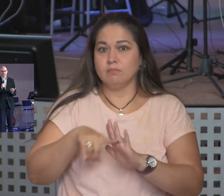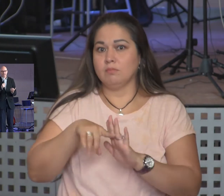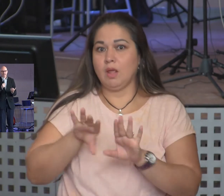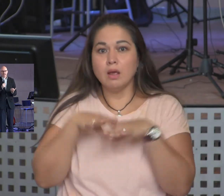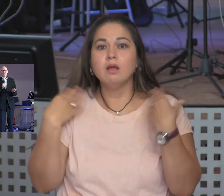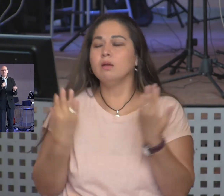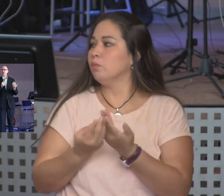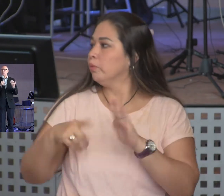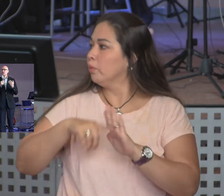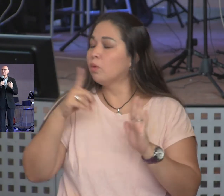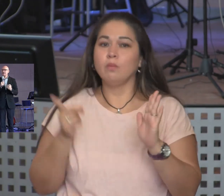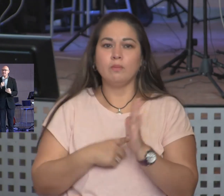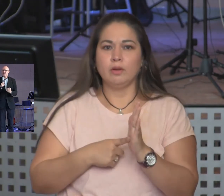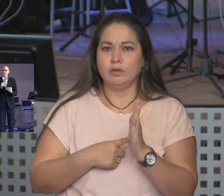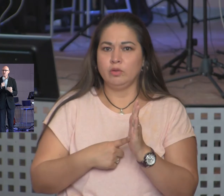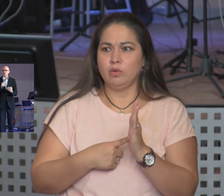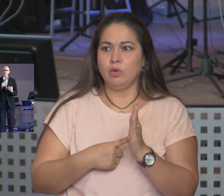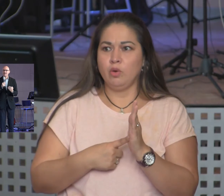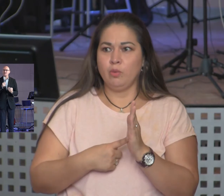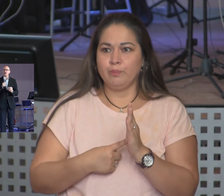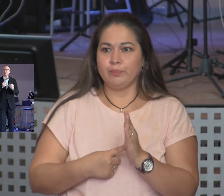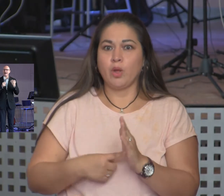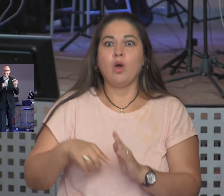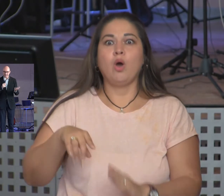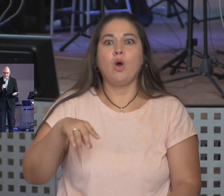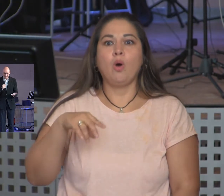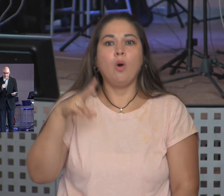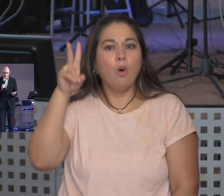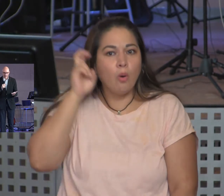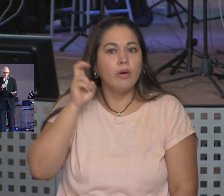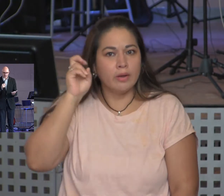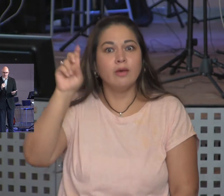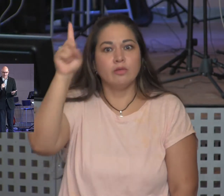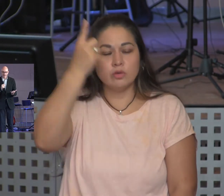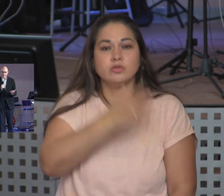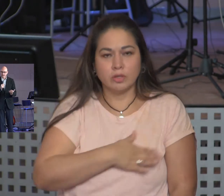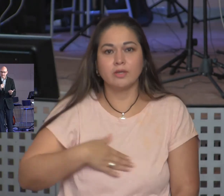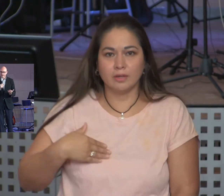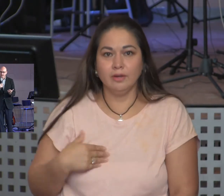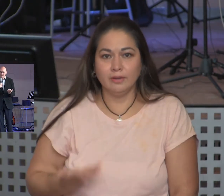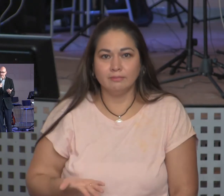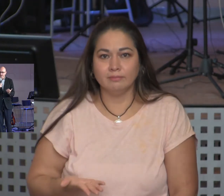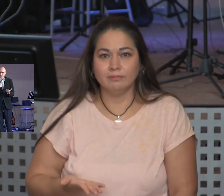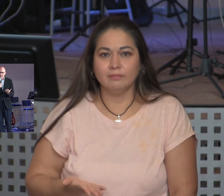Dios. El pueblo lo que estaba rechazando son las formas.